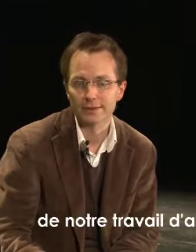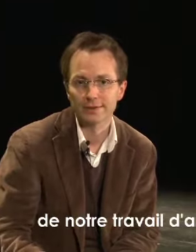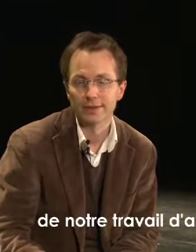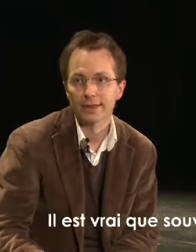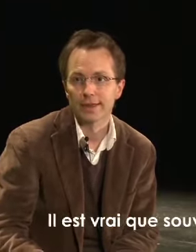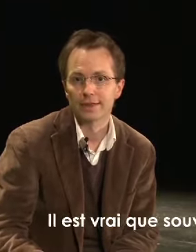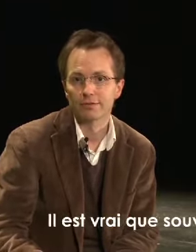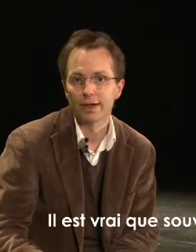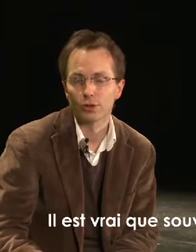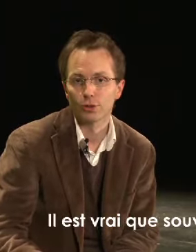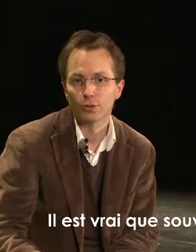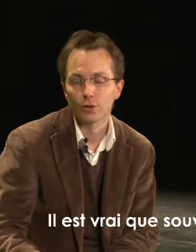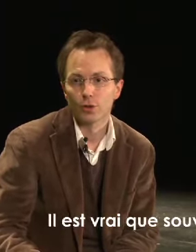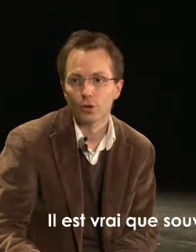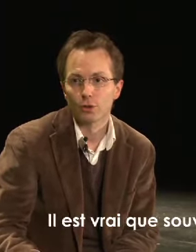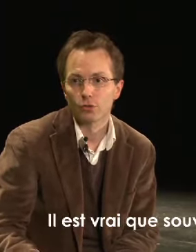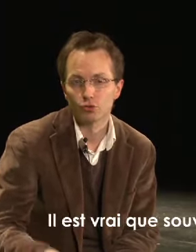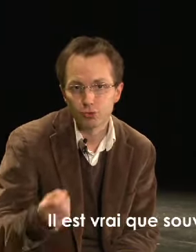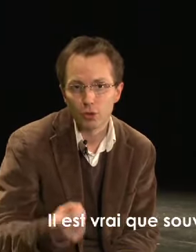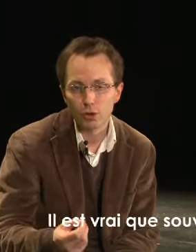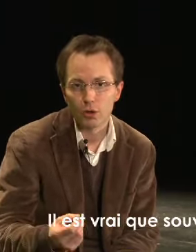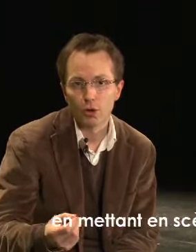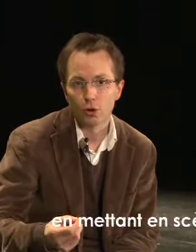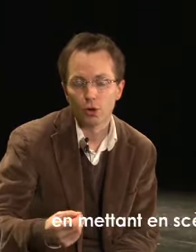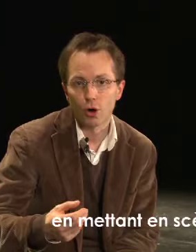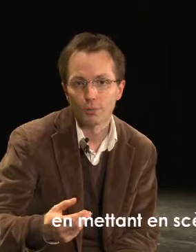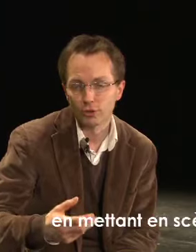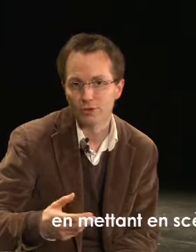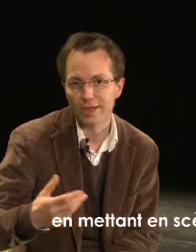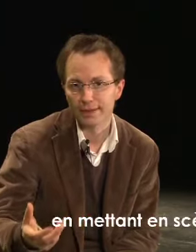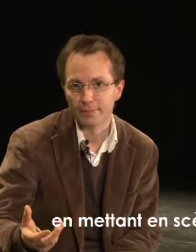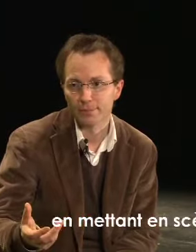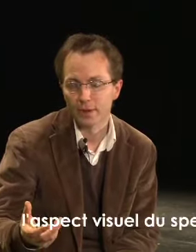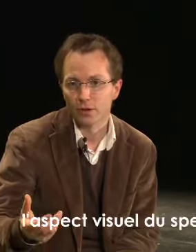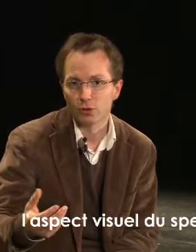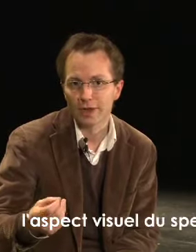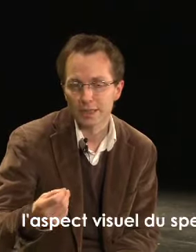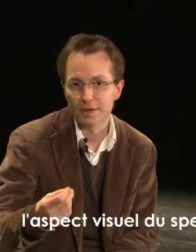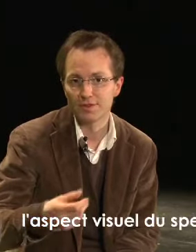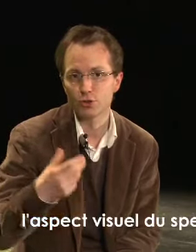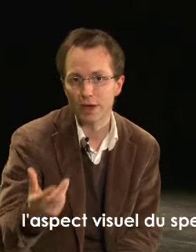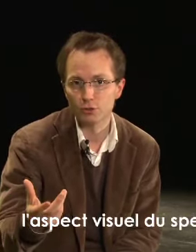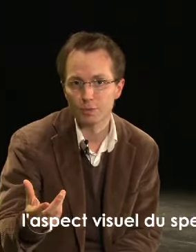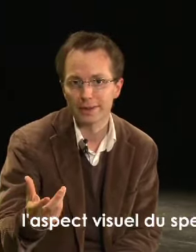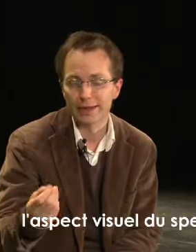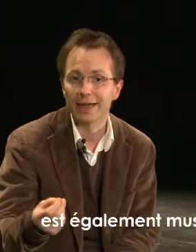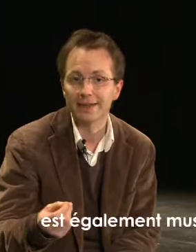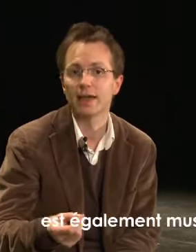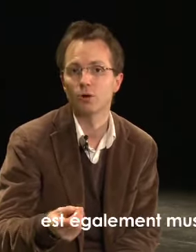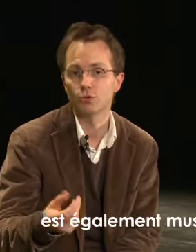d'artiste. Et c'est vrai que souvent, en mettant en scène, l'aspect visuel du spectacle est également